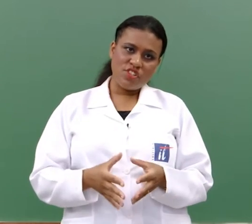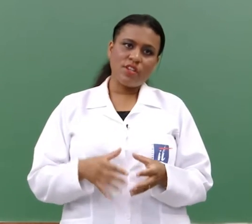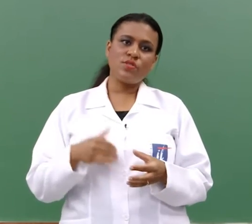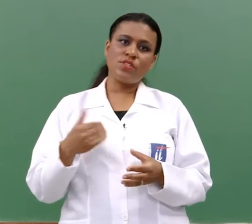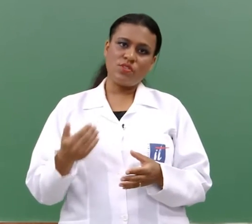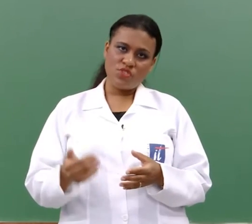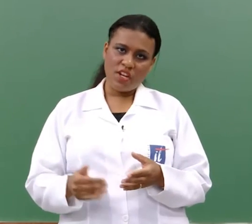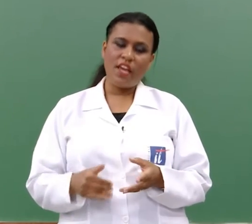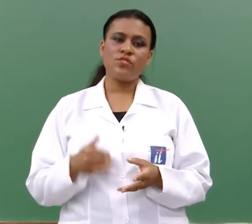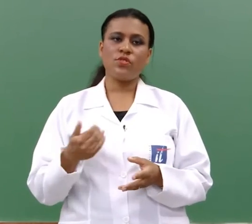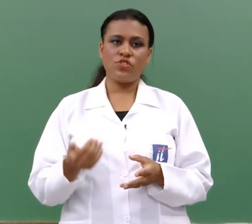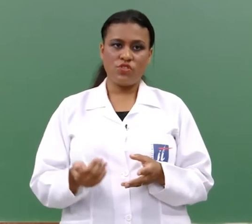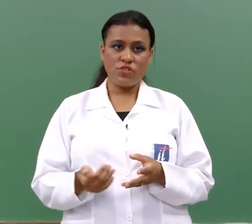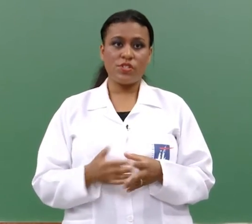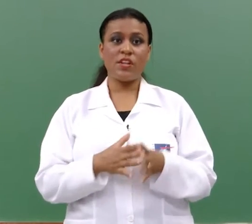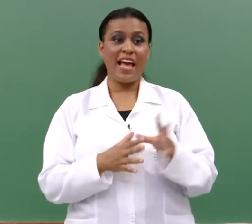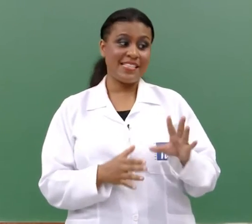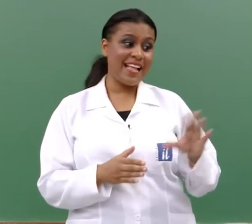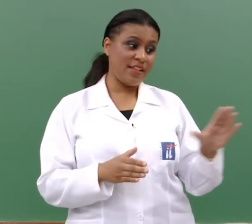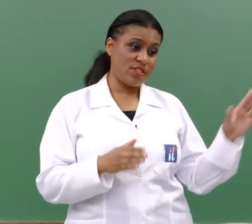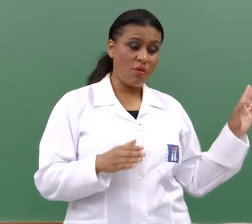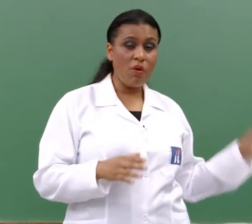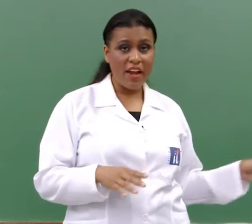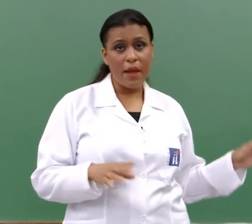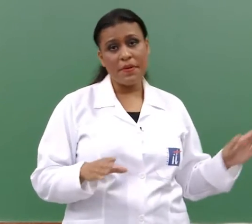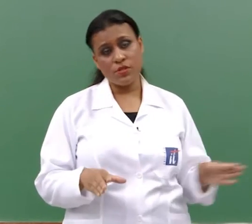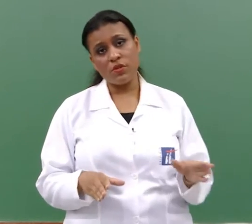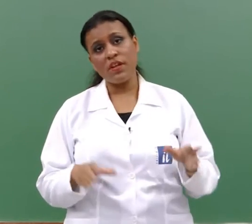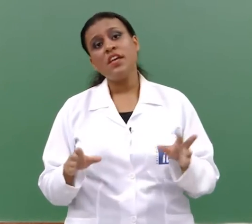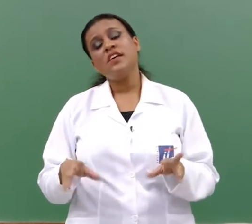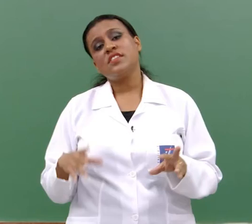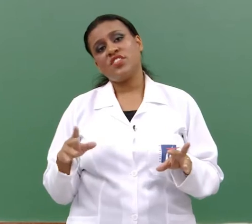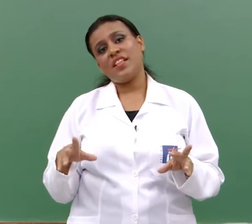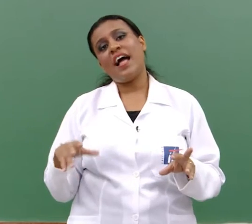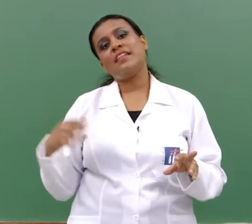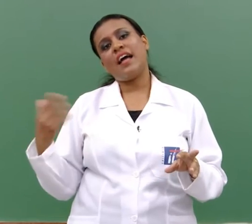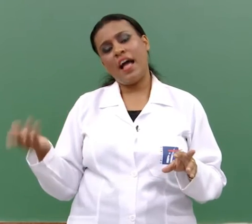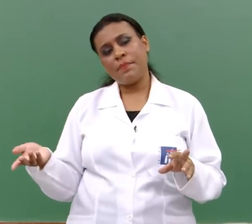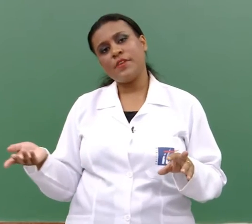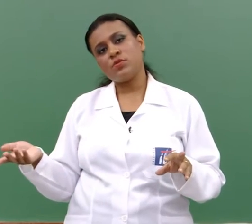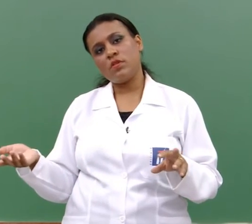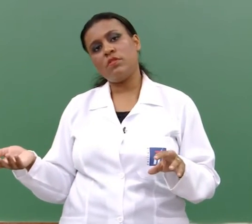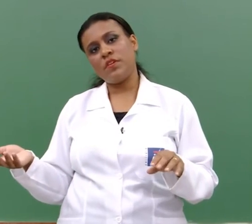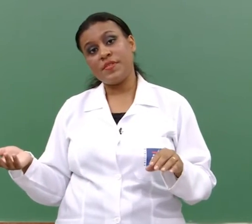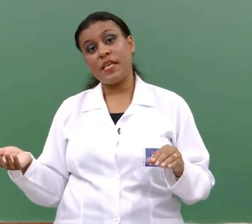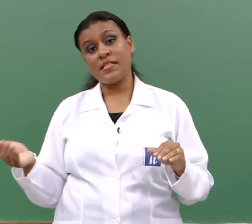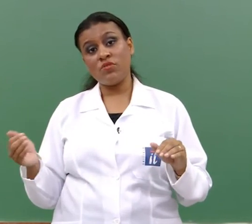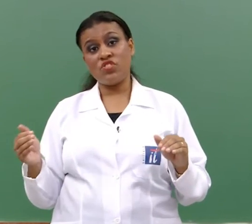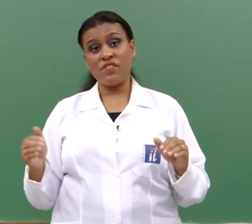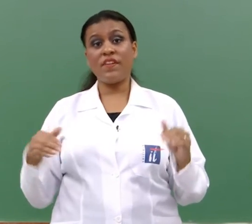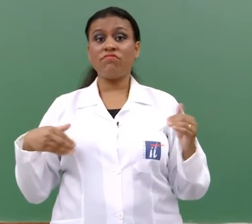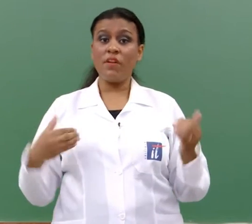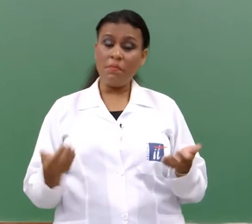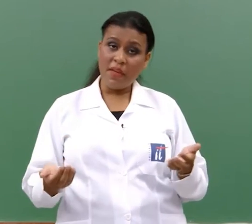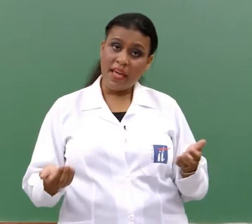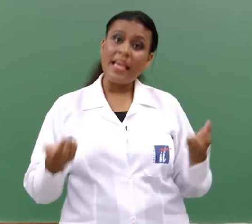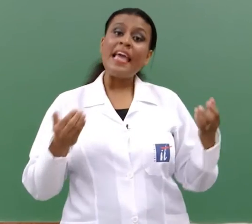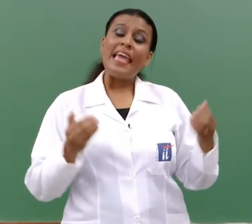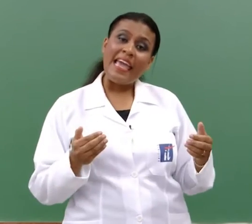garantir que os seus direitos constitucionais dados a qualquer pessoa seja dada à pessoa com deficiência auditiva também